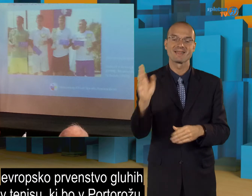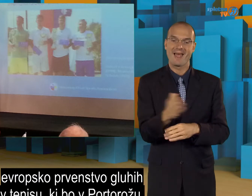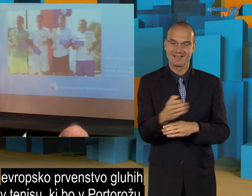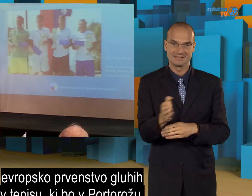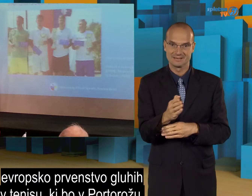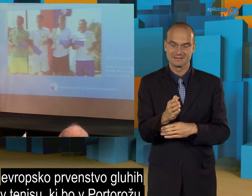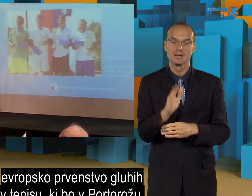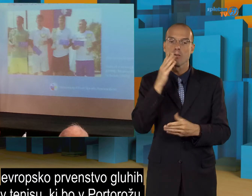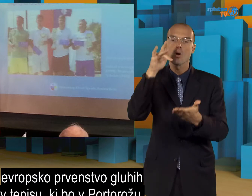v Portorožu.